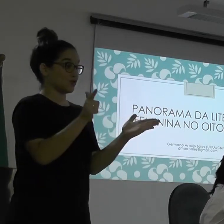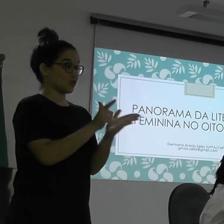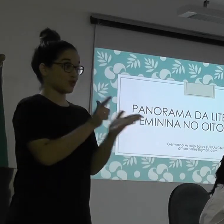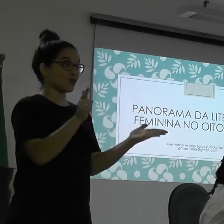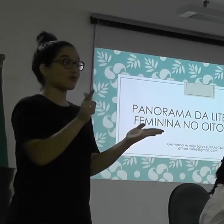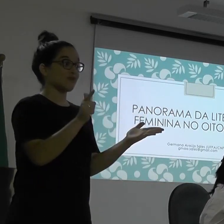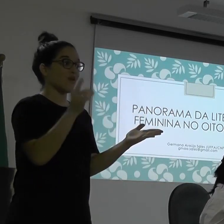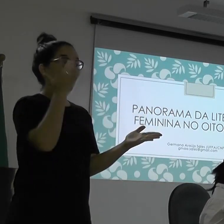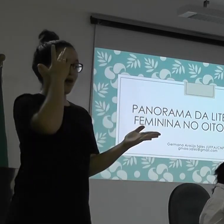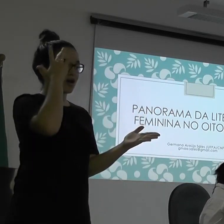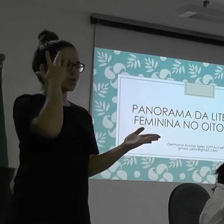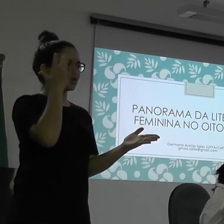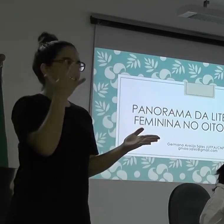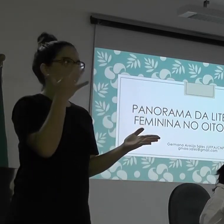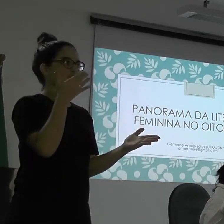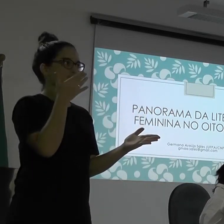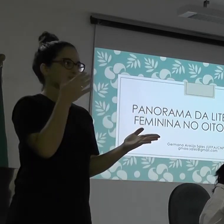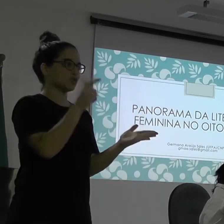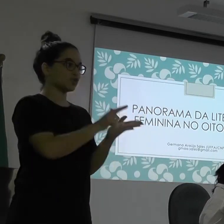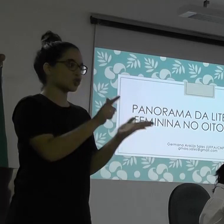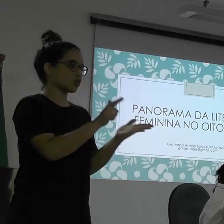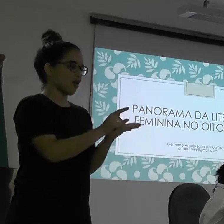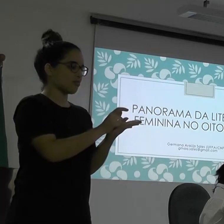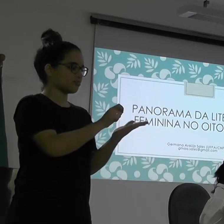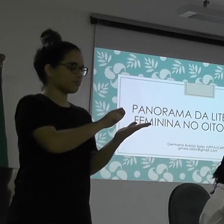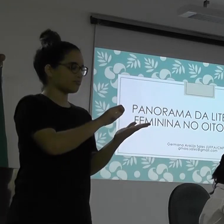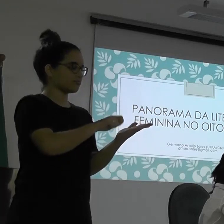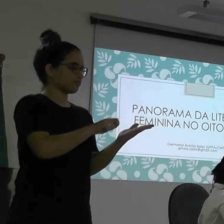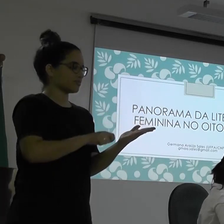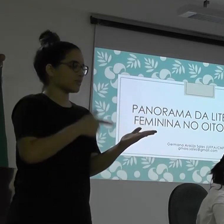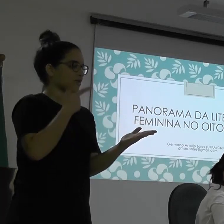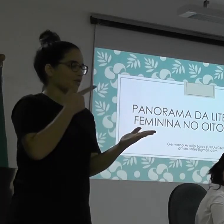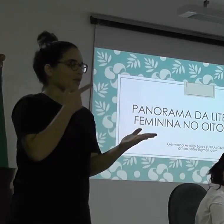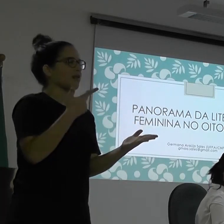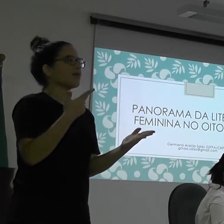sido jornalista, né? Sim. Ele diz: vamos